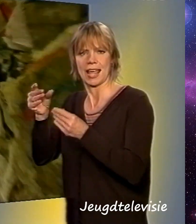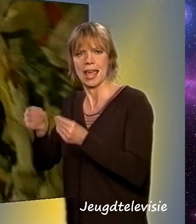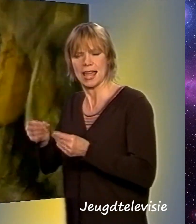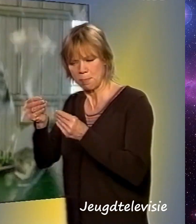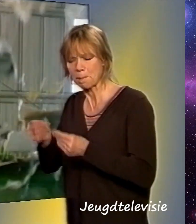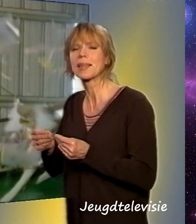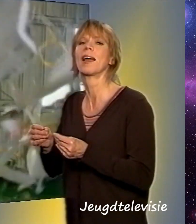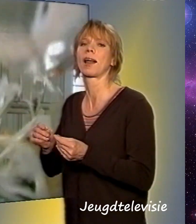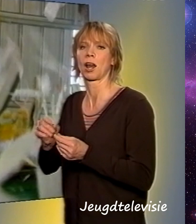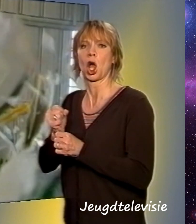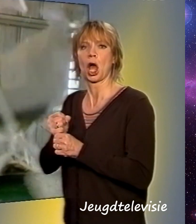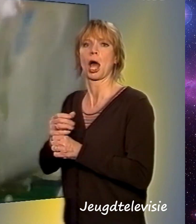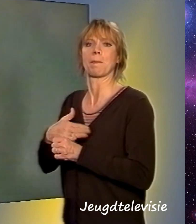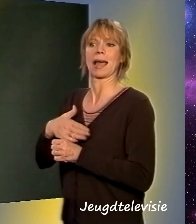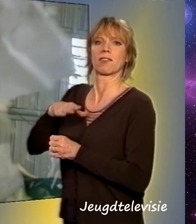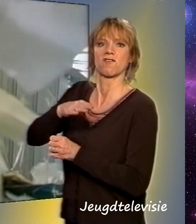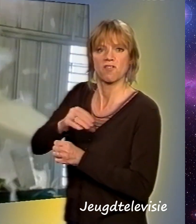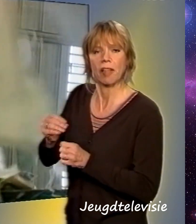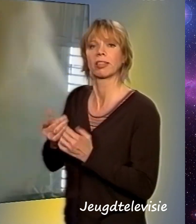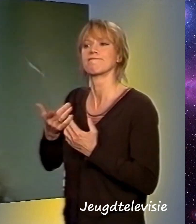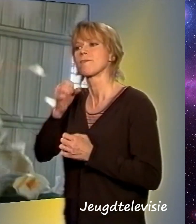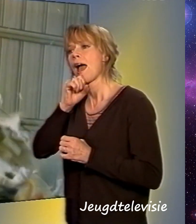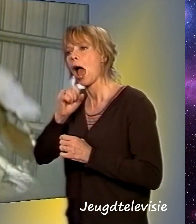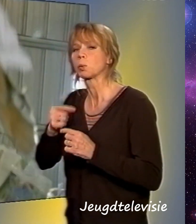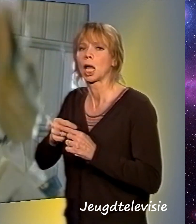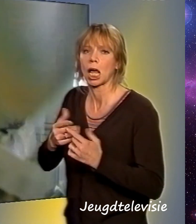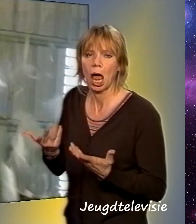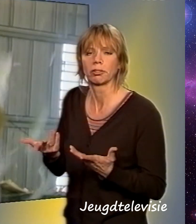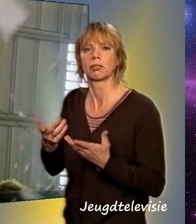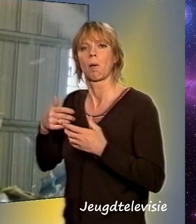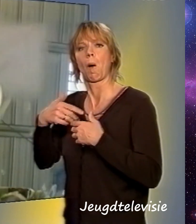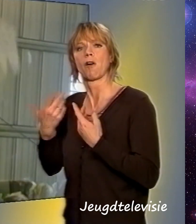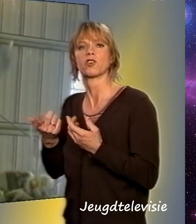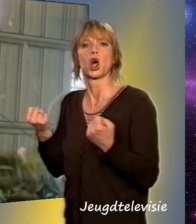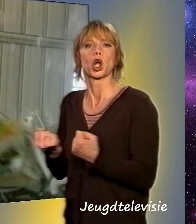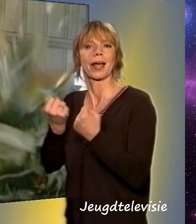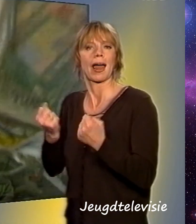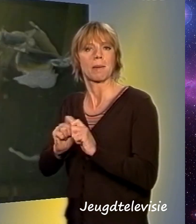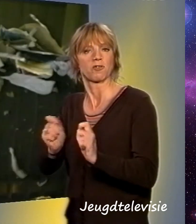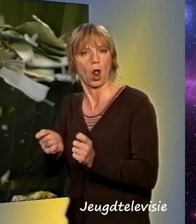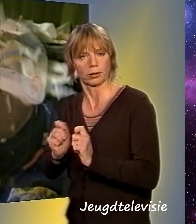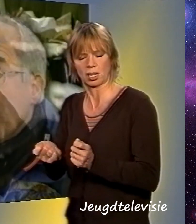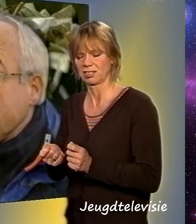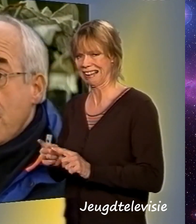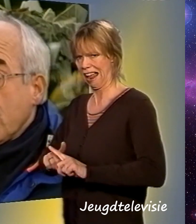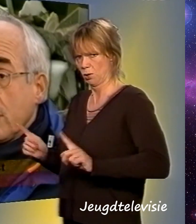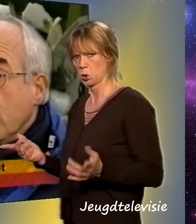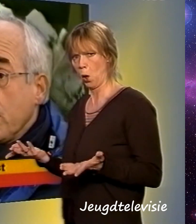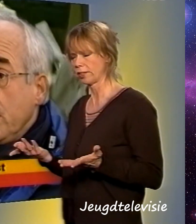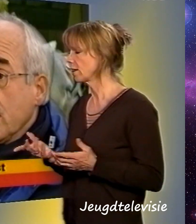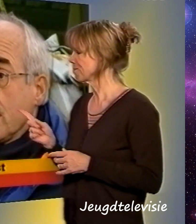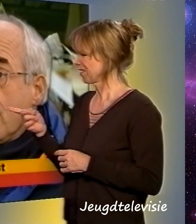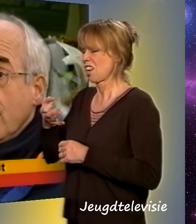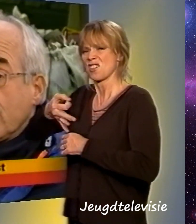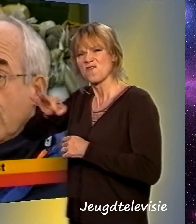gebruikt is bijvoorbeeld van oude kranten en reclamefolders het wnf vind dat zonde ik had zo veel beter maken van oud